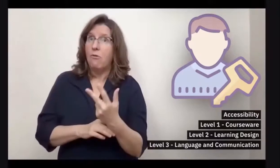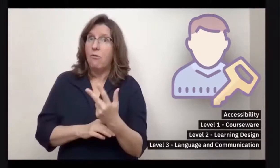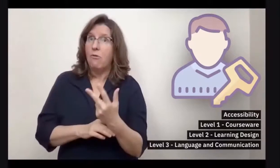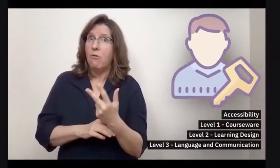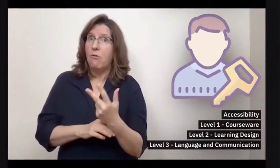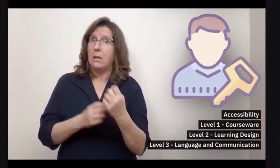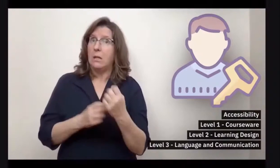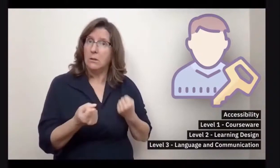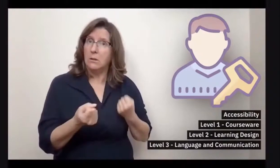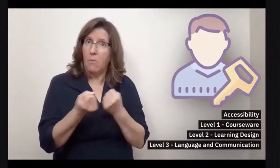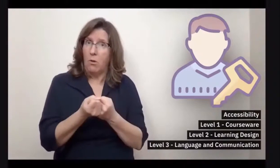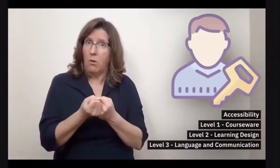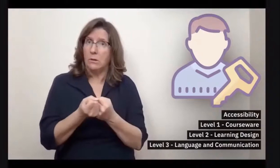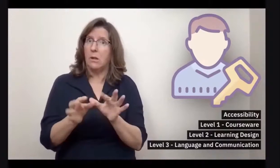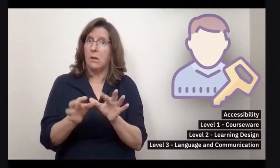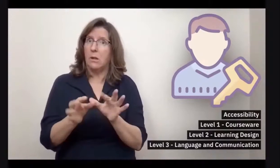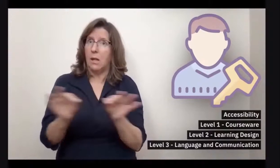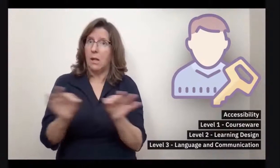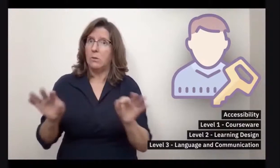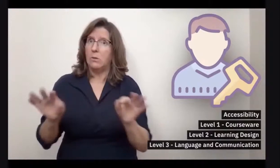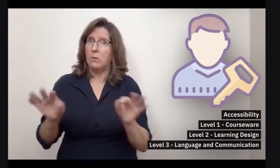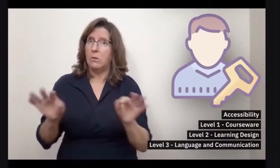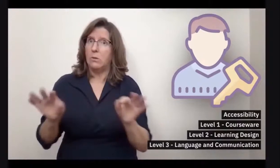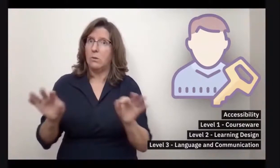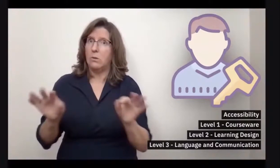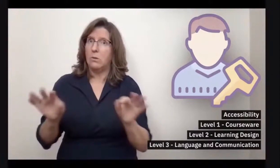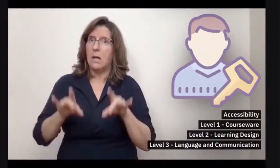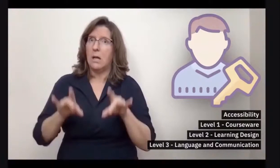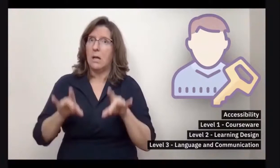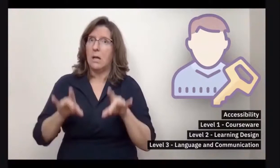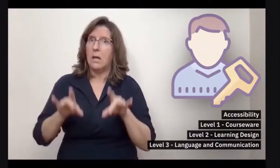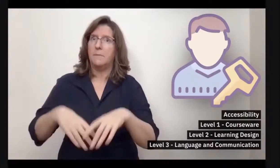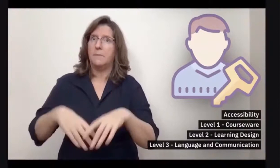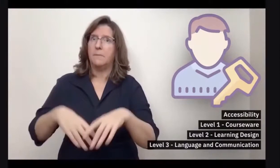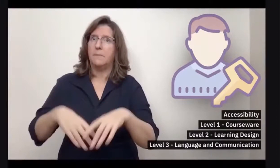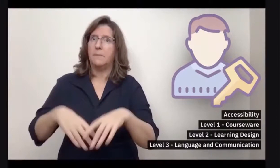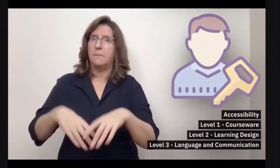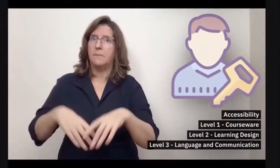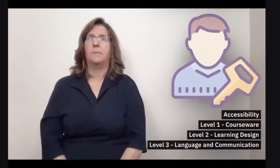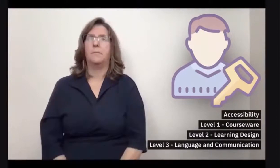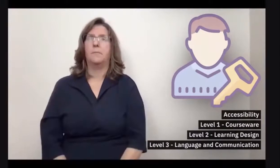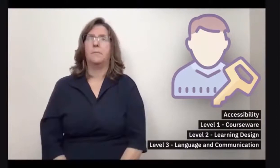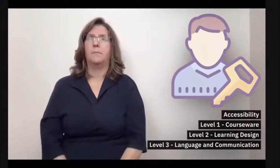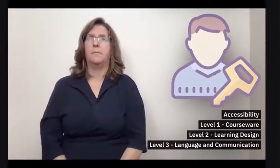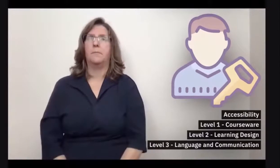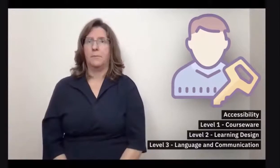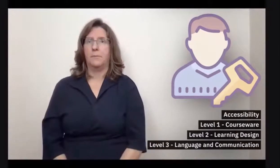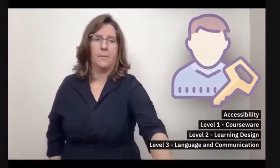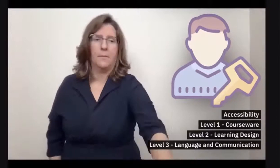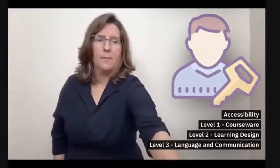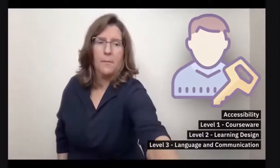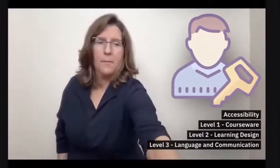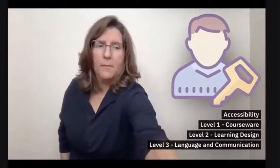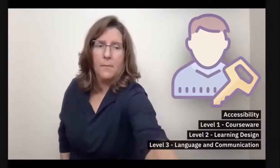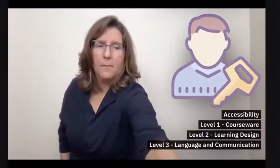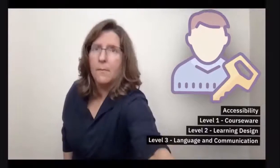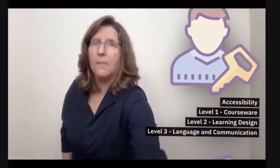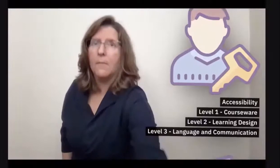Ahora vamos a hablar del último marco que va a contribuir al nuevo marco que estamos construyendo. Vamos